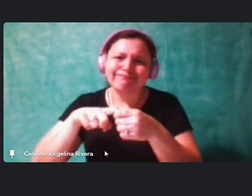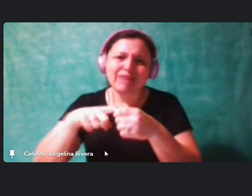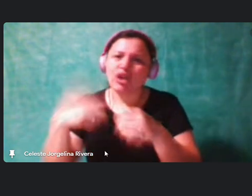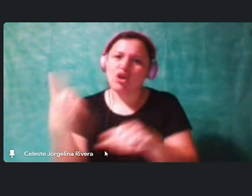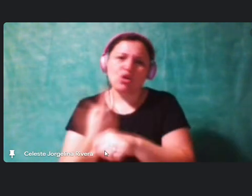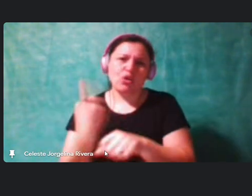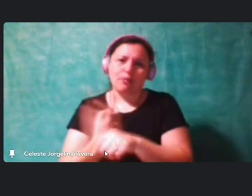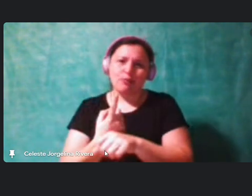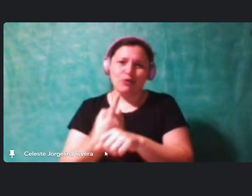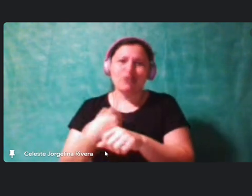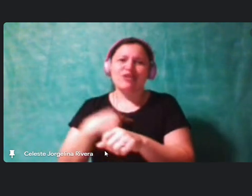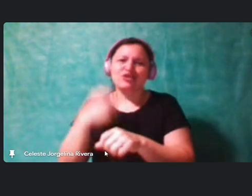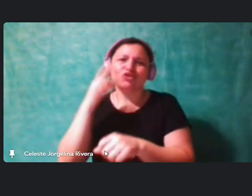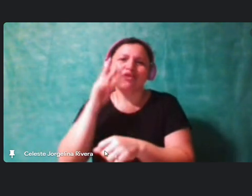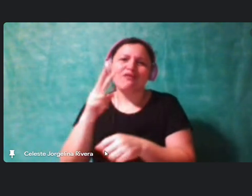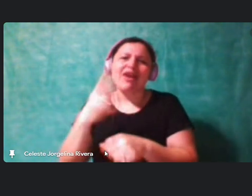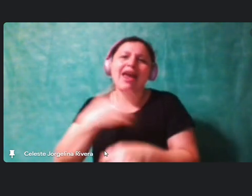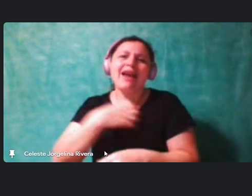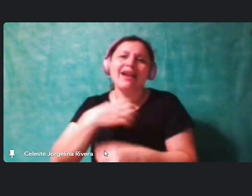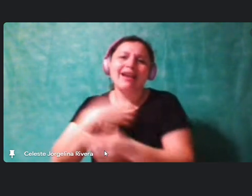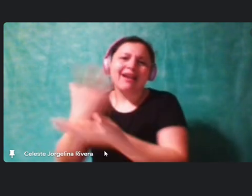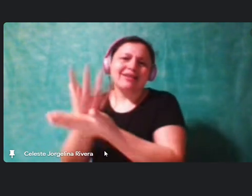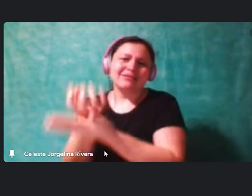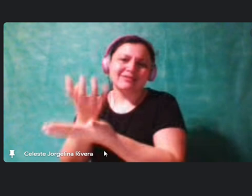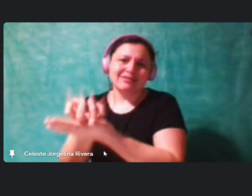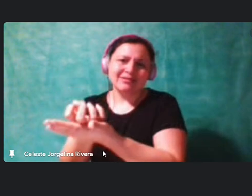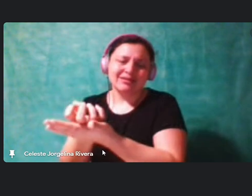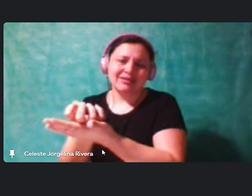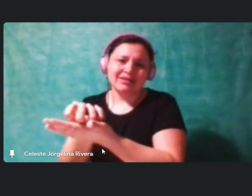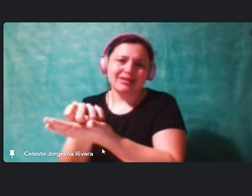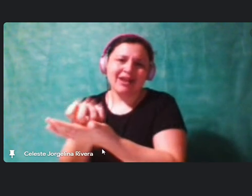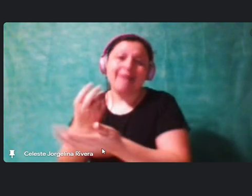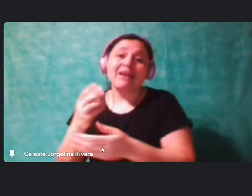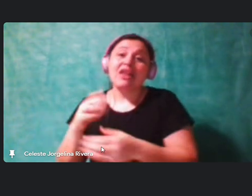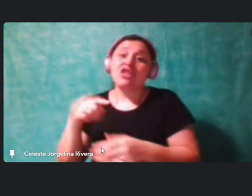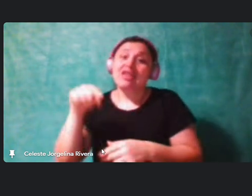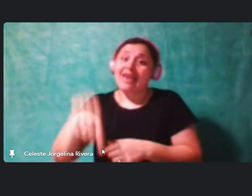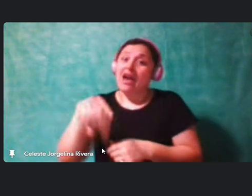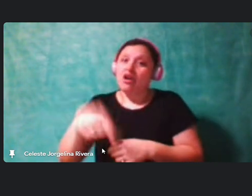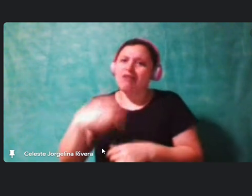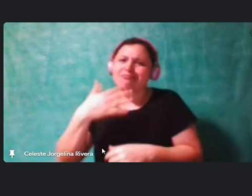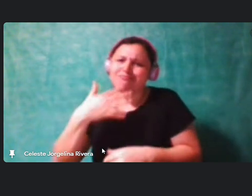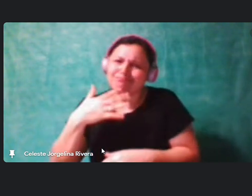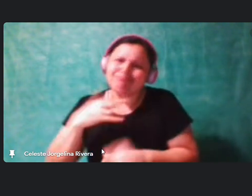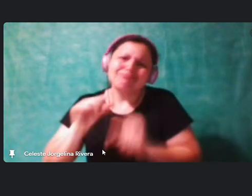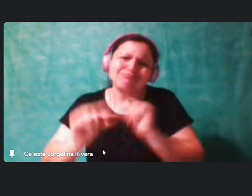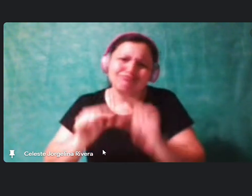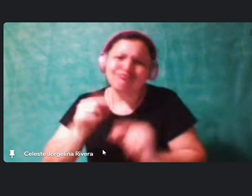poder ponerme al día porque como que recién le estoy agarrando la mano. Bien, bueno.